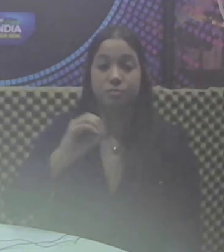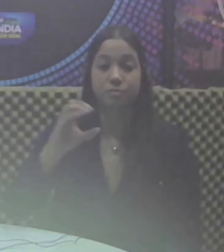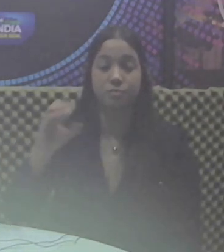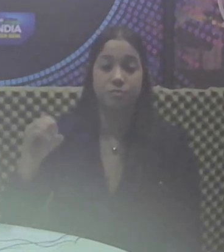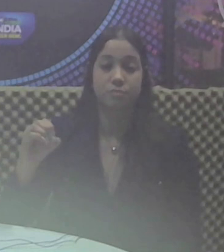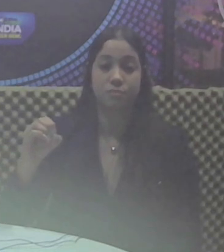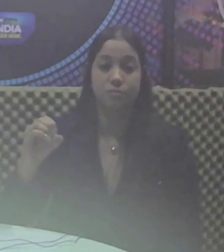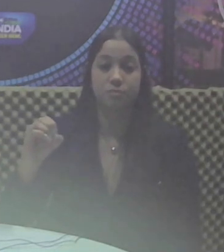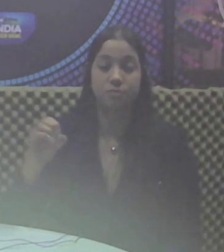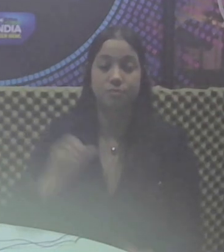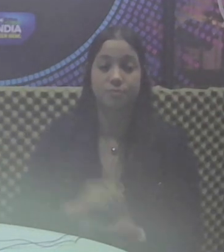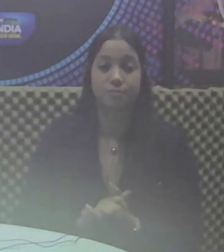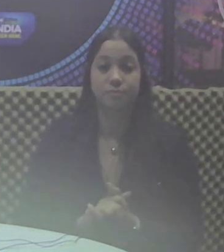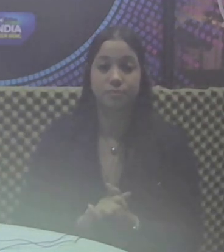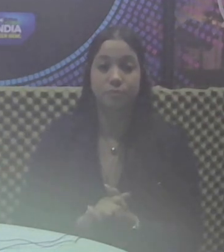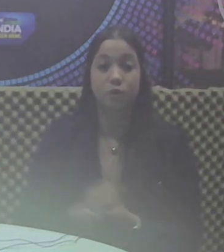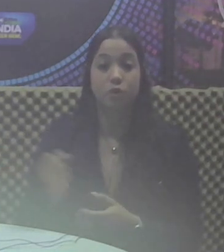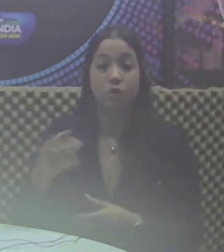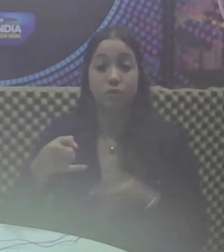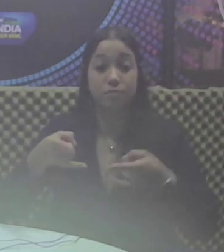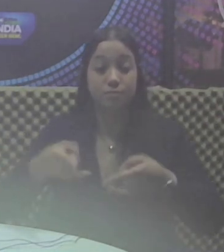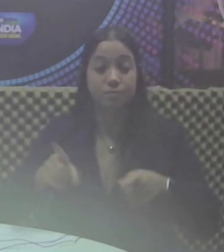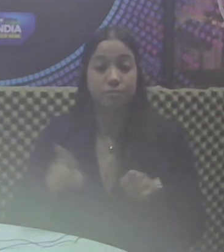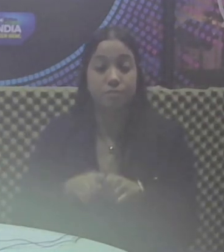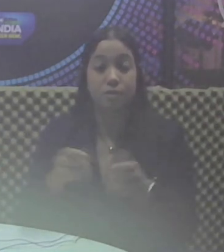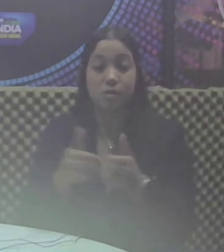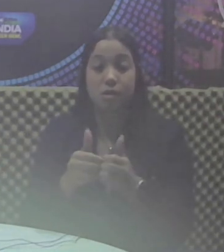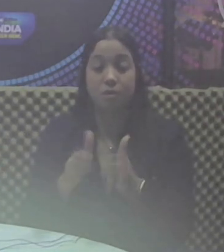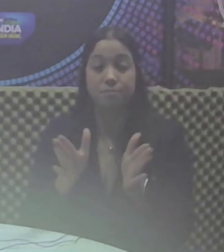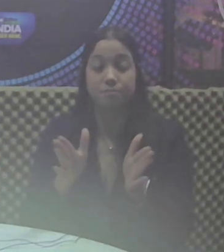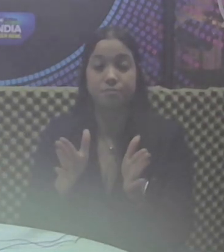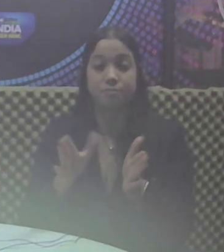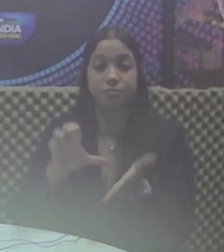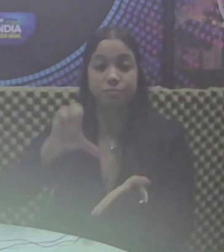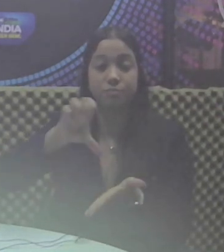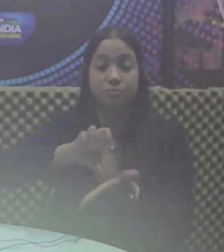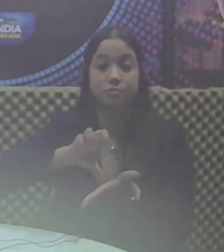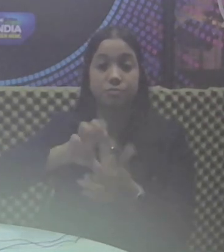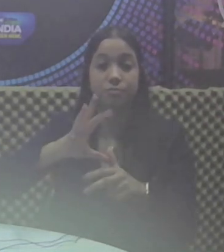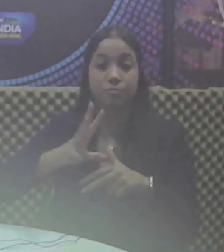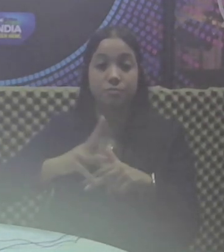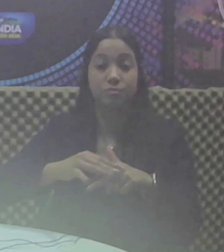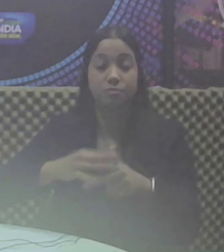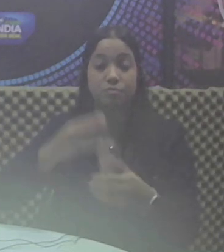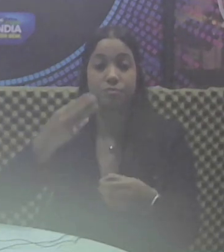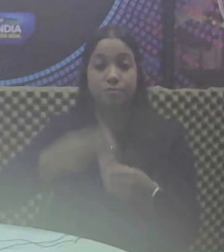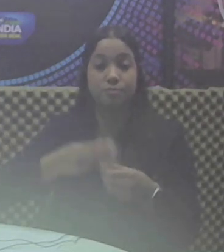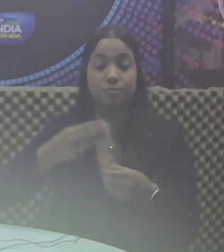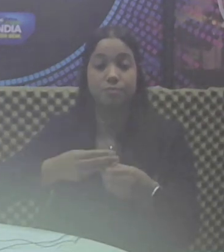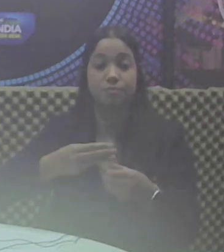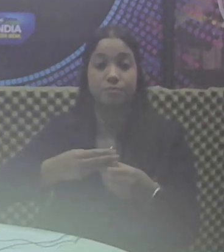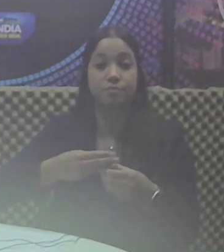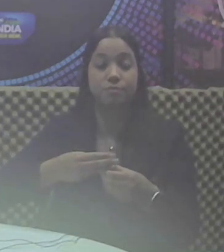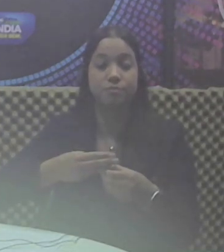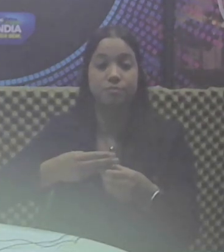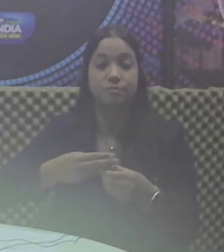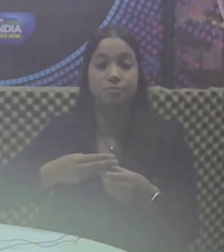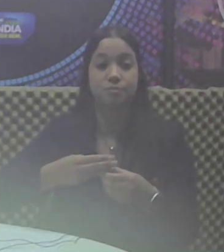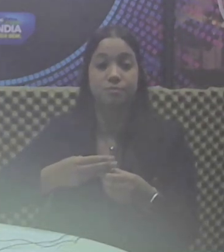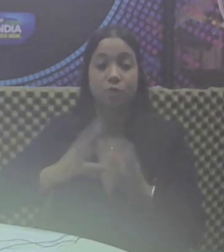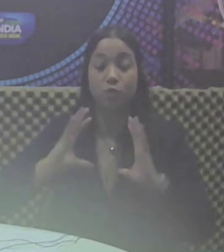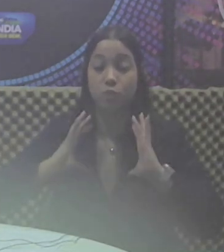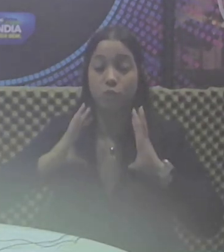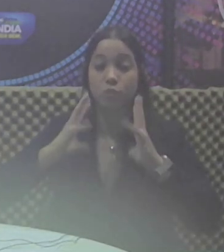34-3239-2800. Novos leitos também foram abertos no Centro de Internação Municipal. Além de tudo